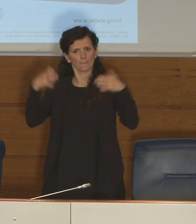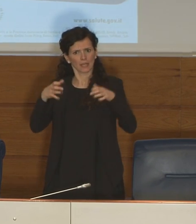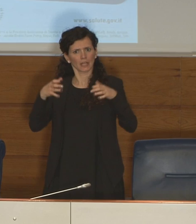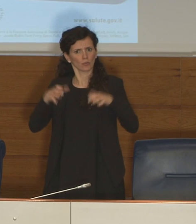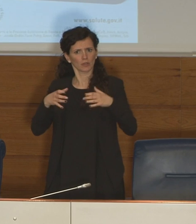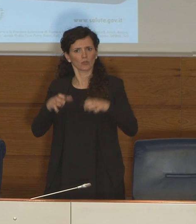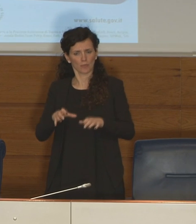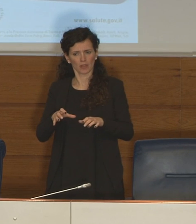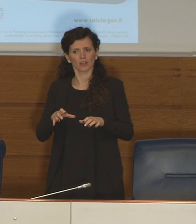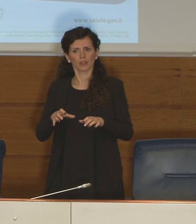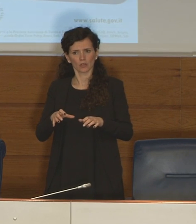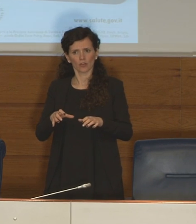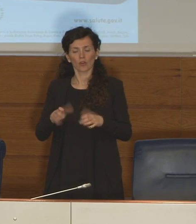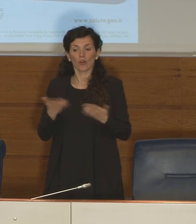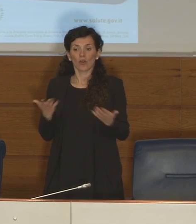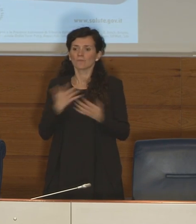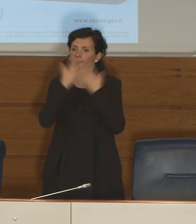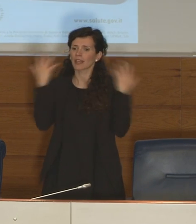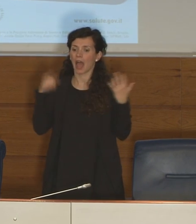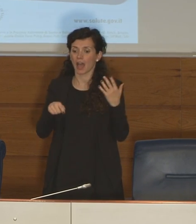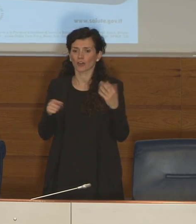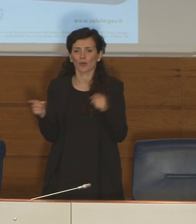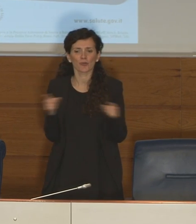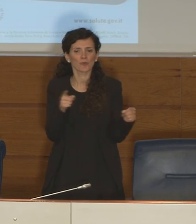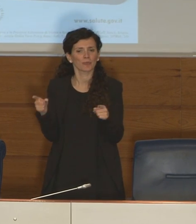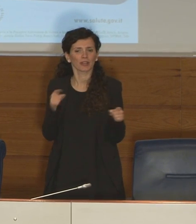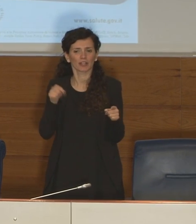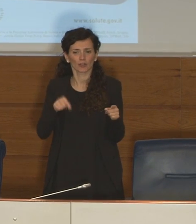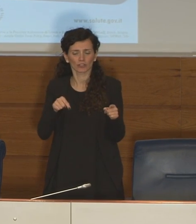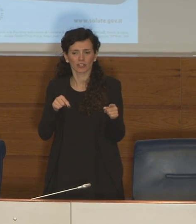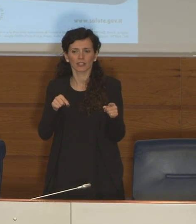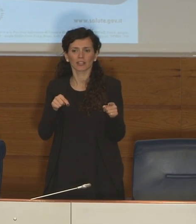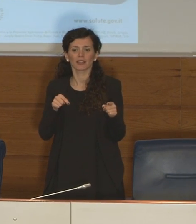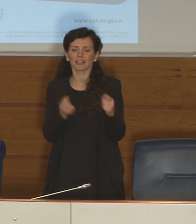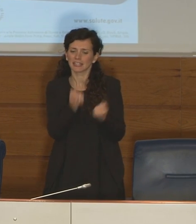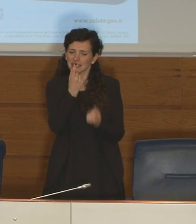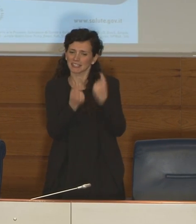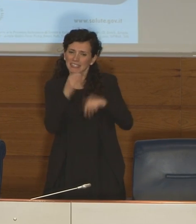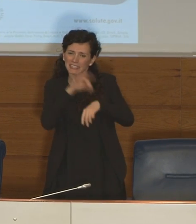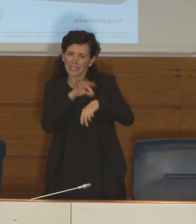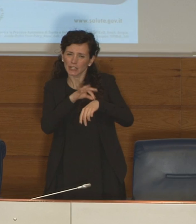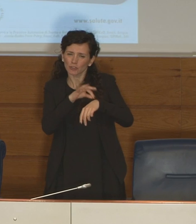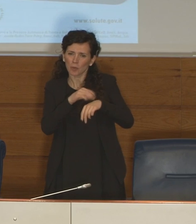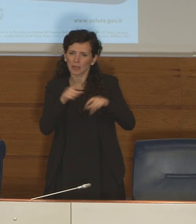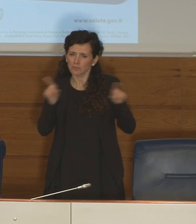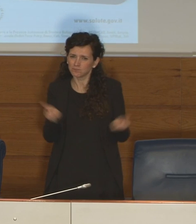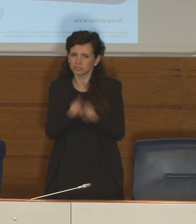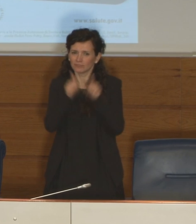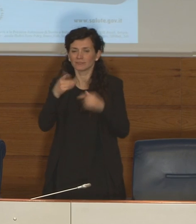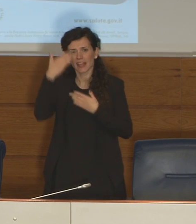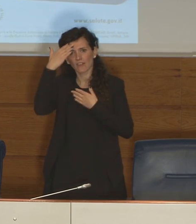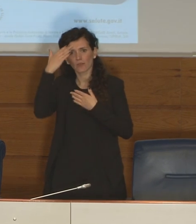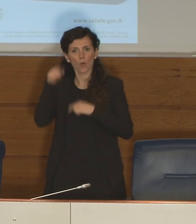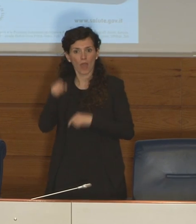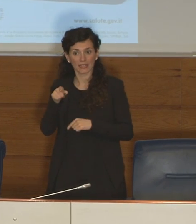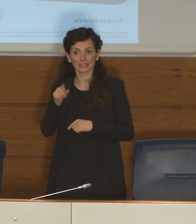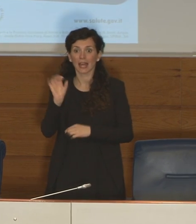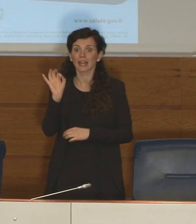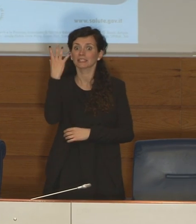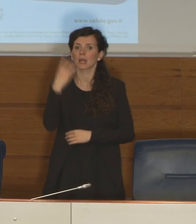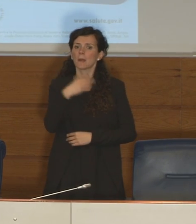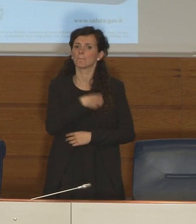in questa stagione è chiaro che una sintomatologia molto simile quantomeno nelle fasi iniziali quando e polmonite e già